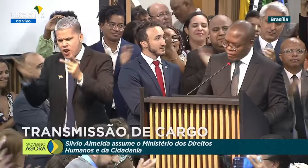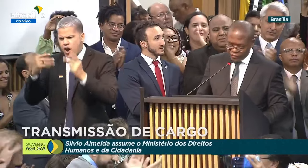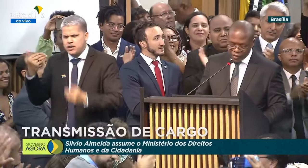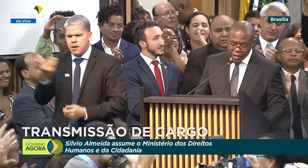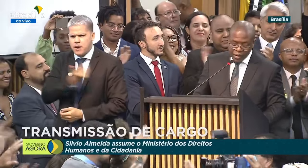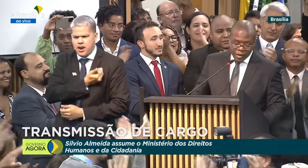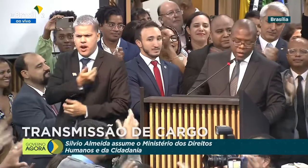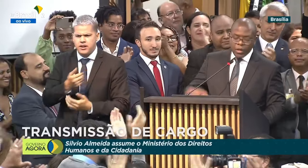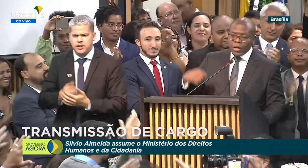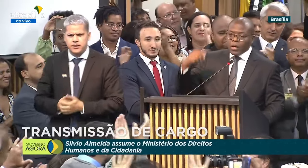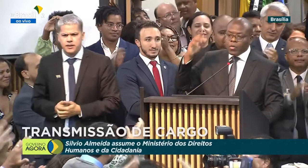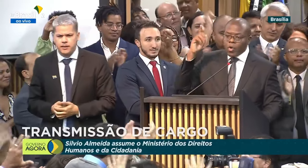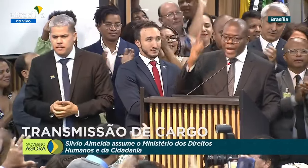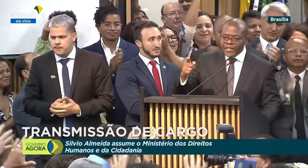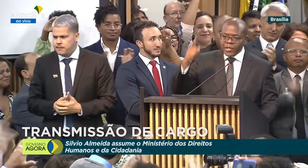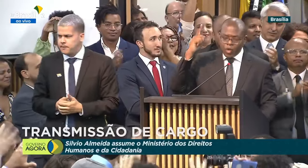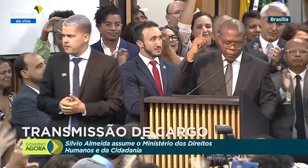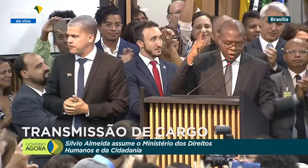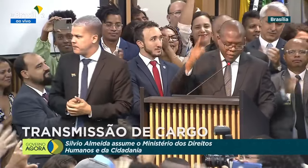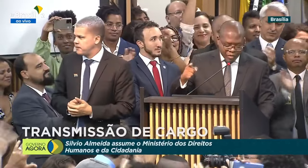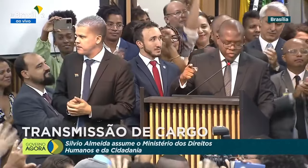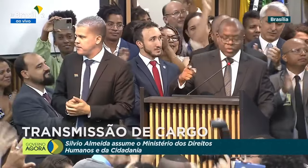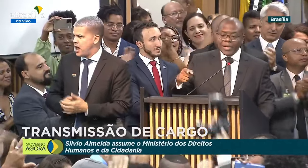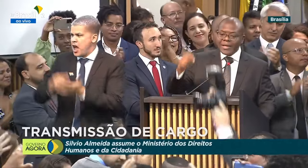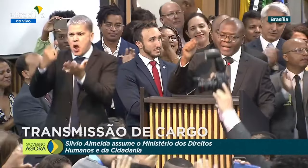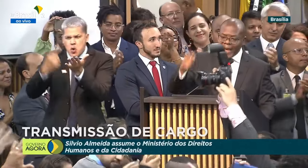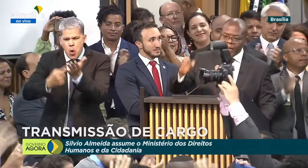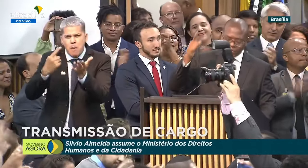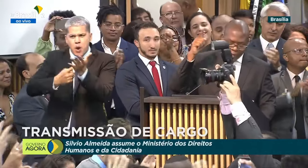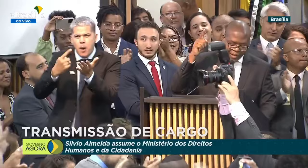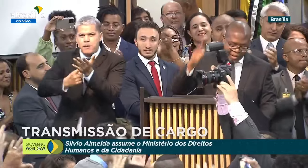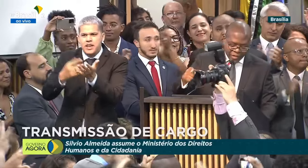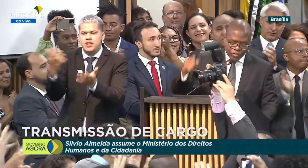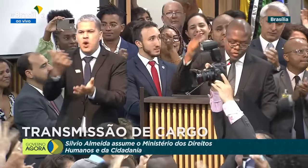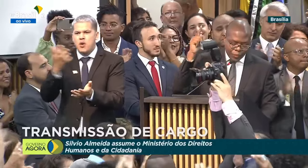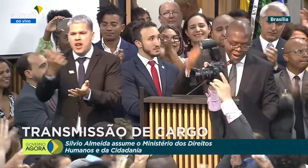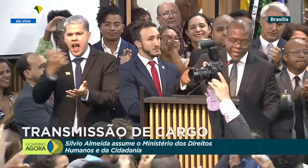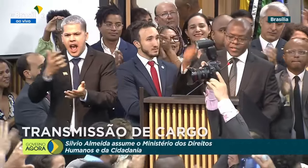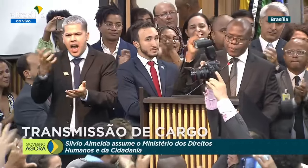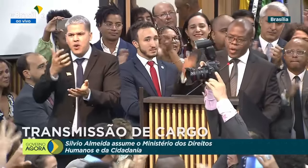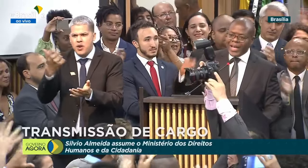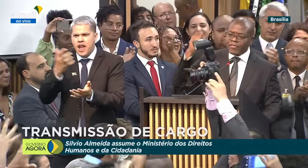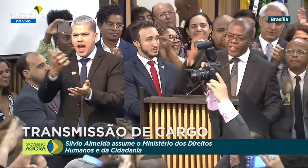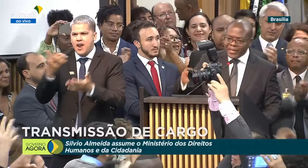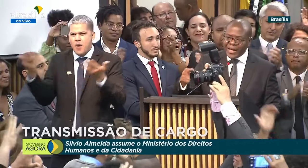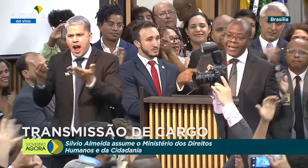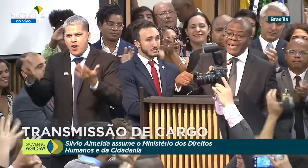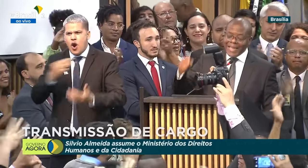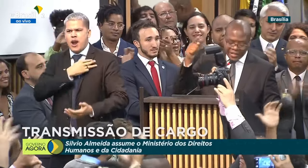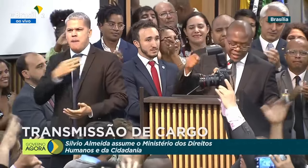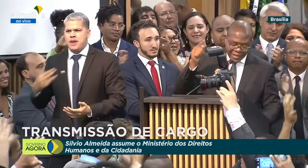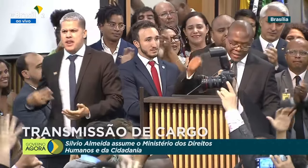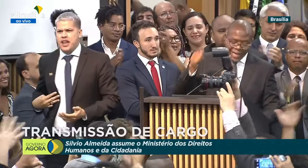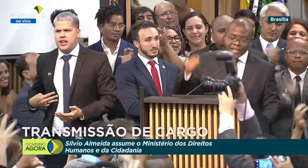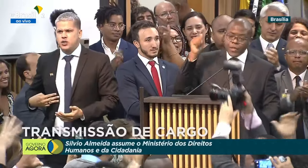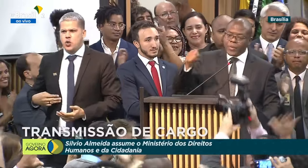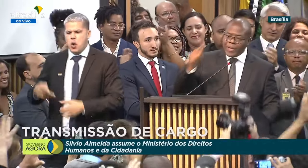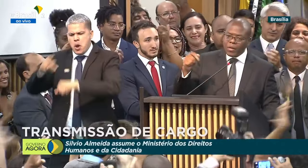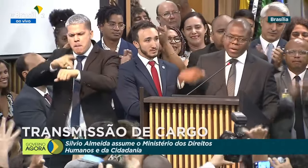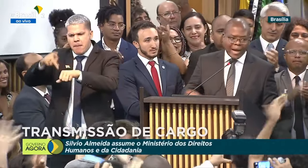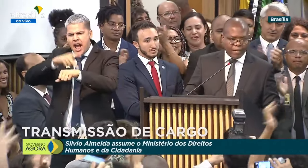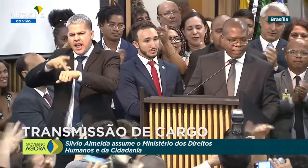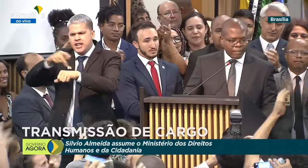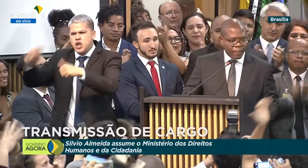nós com esse compromisso quero ser Ministro de um país que põe a vida e a dignidade